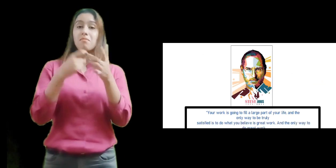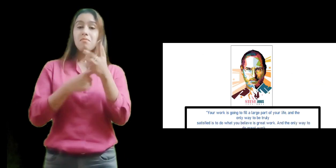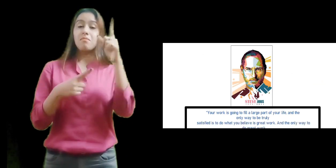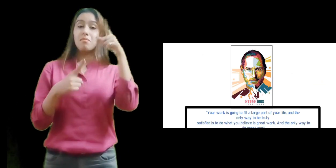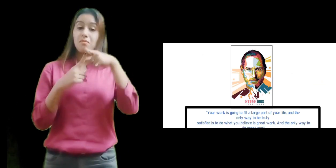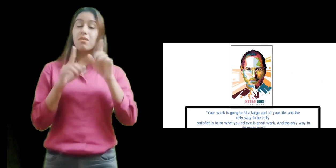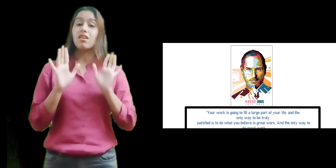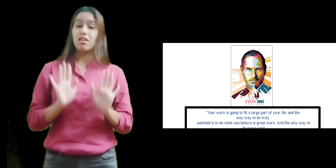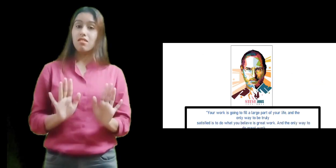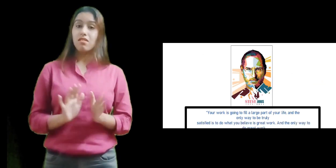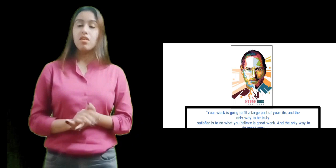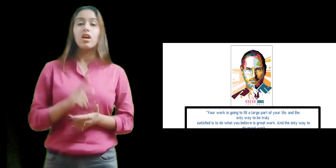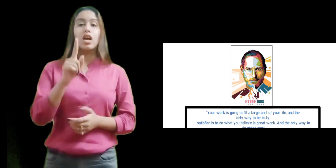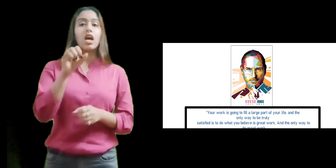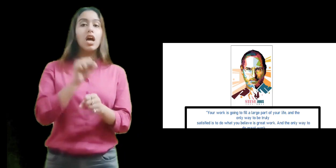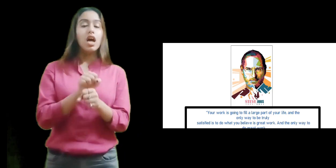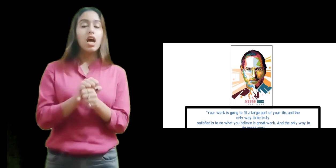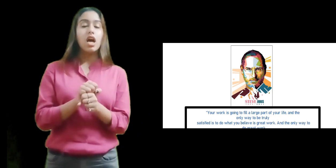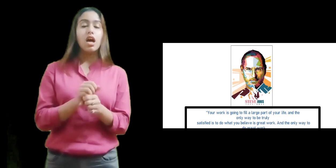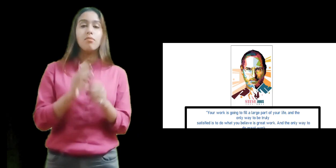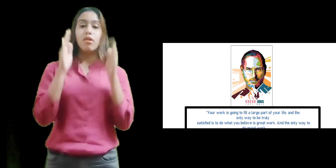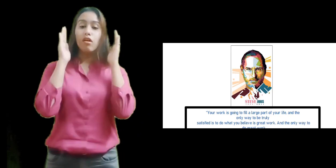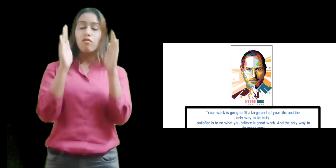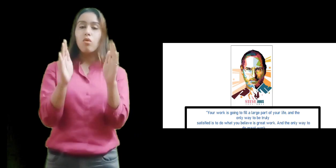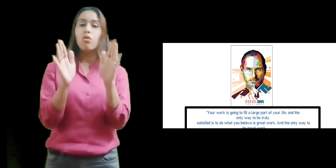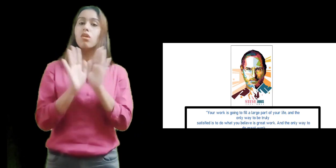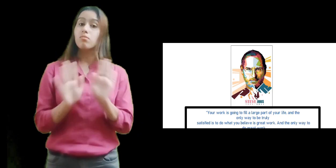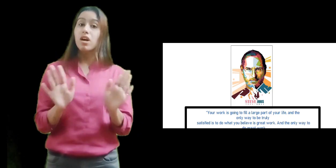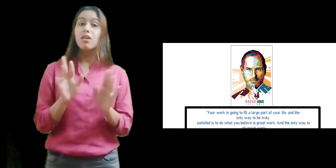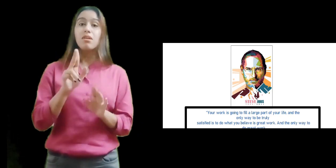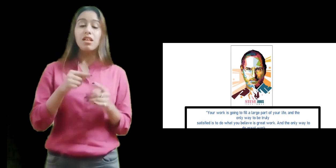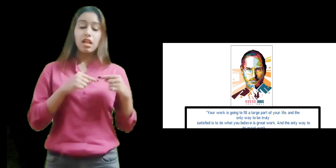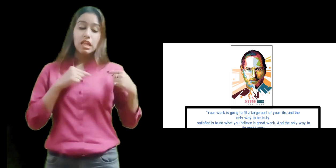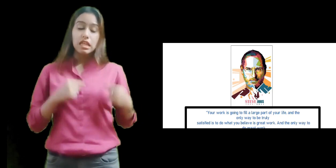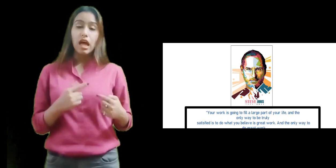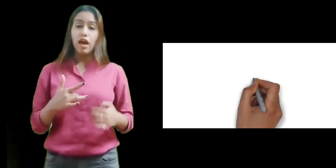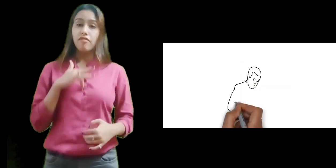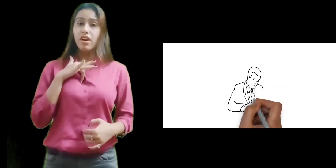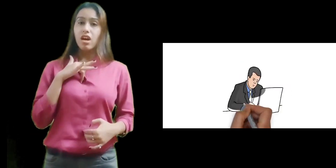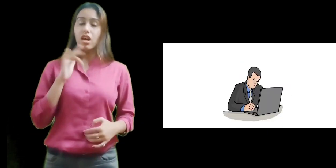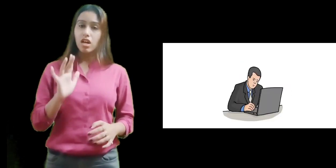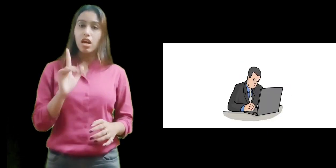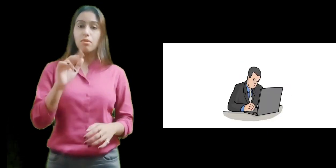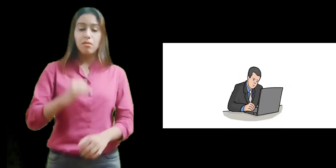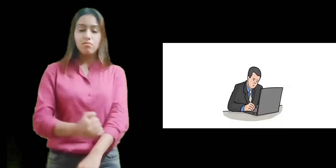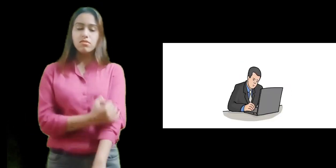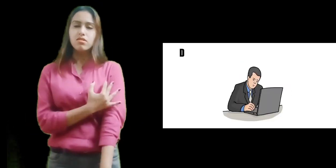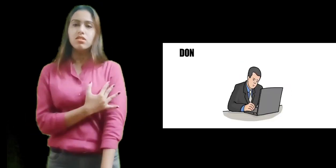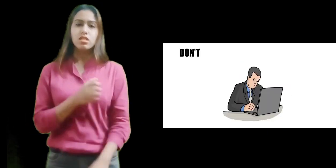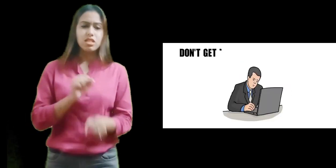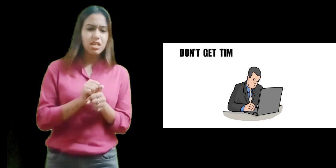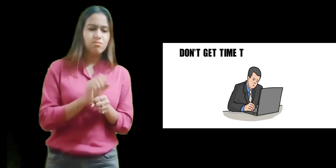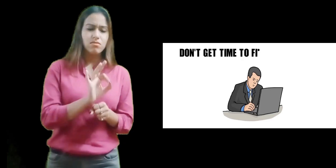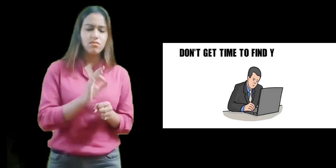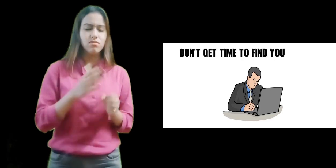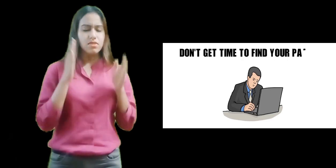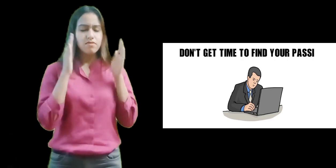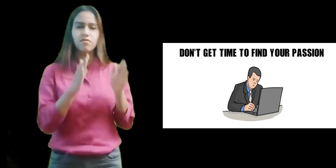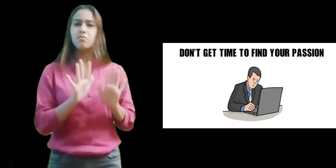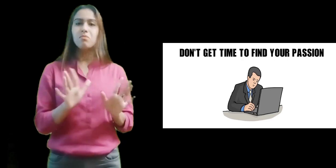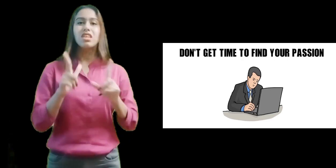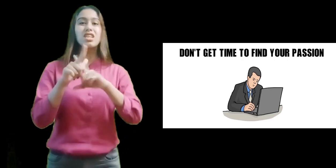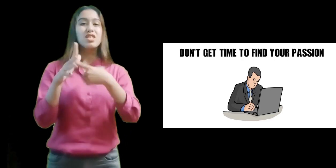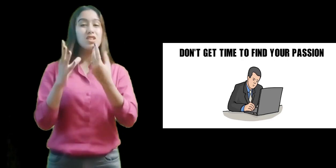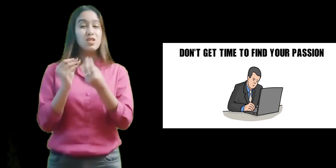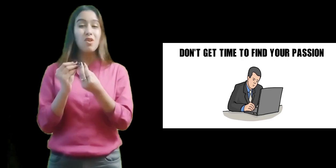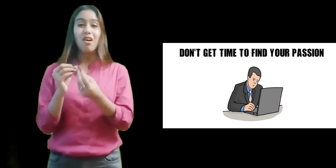उस चीज पे ही काम करो जिसमें सच में आपका दिल लगे, मतलब आपके पैशन पे। देखो, जॉब में यूजुअली लोगों को अपना पैशन फाइंड आउट करने का